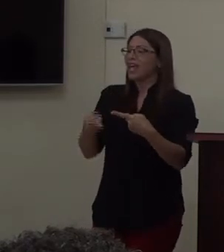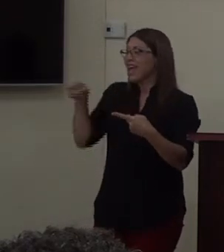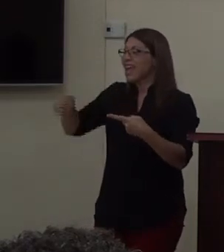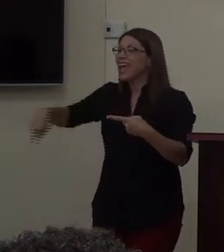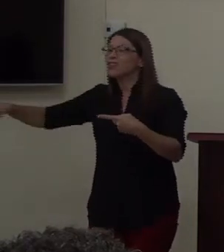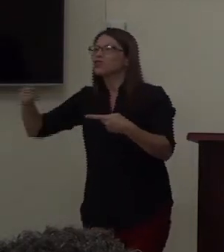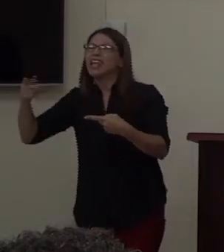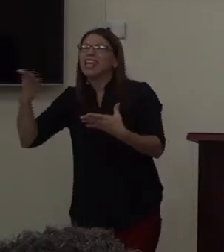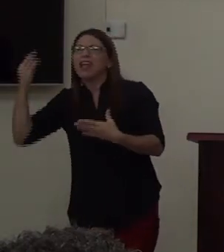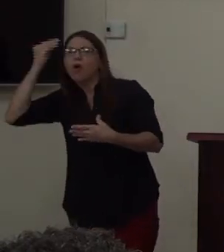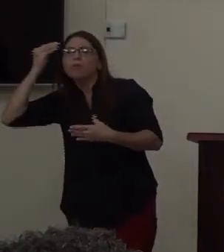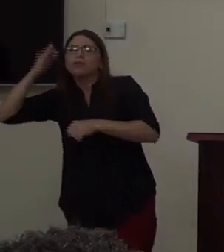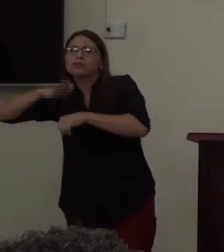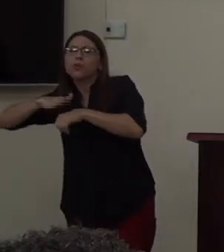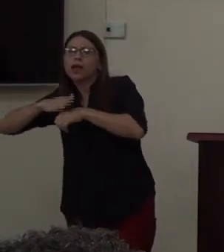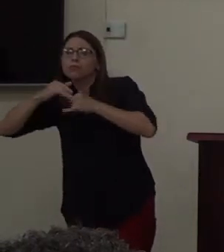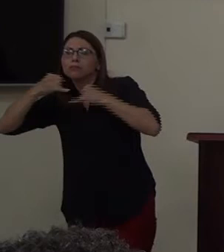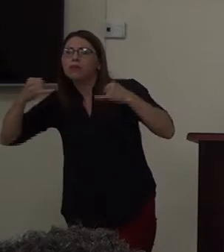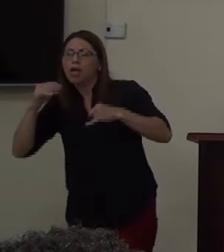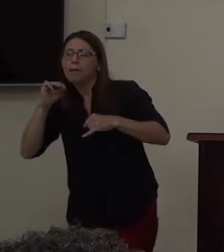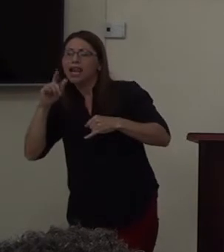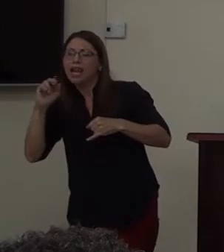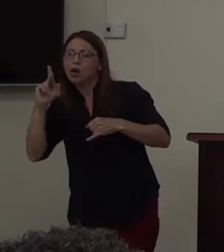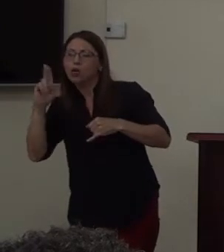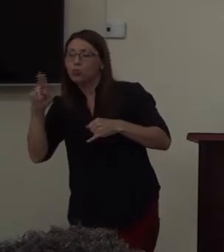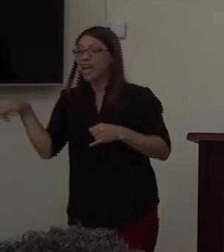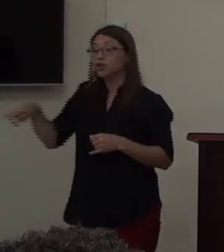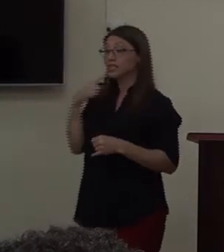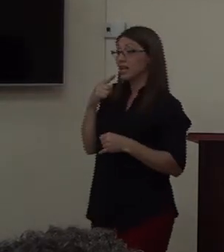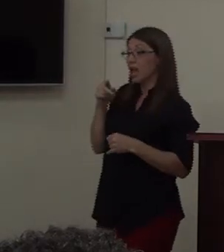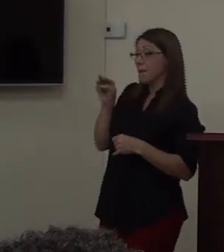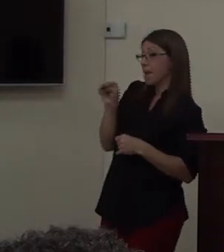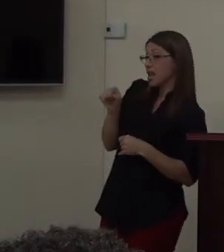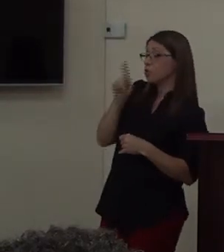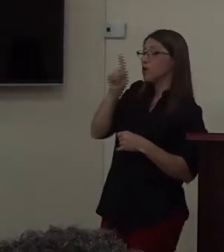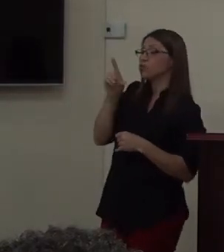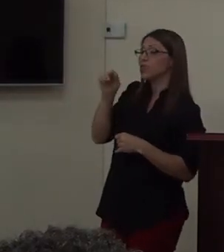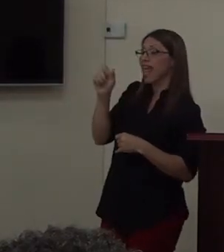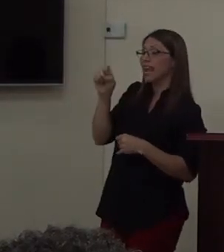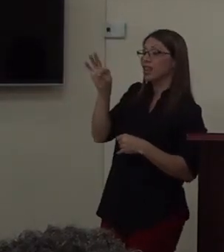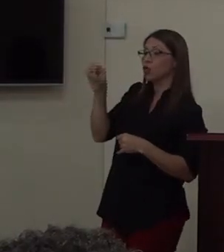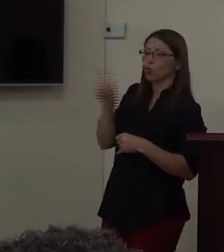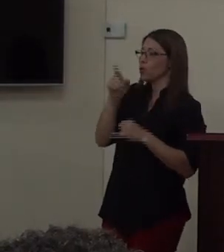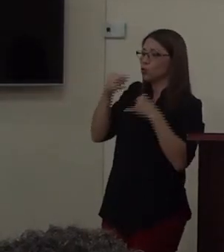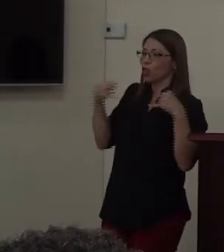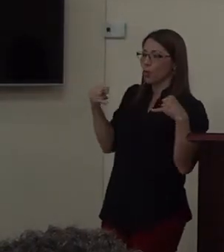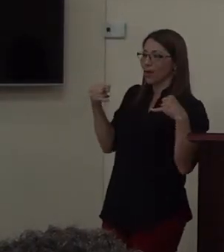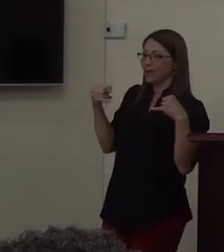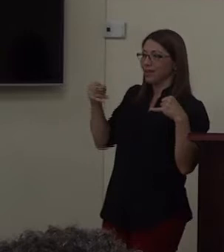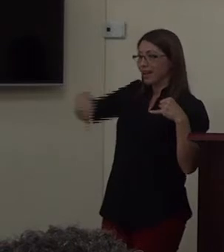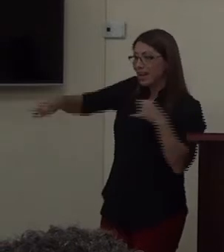maleco? El maleco es un dialecto, no es un idioma, eso está convencida la mayoría de la población